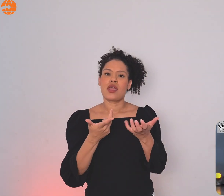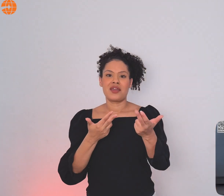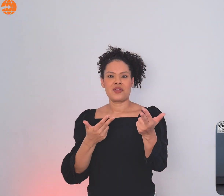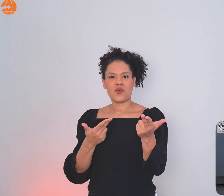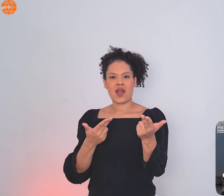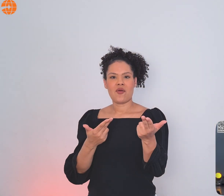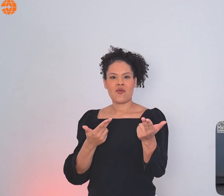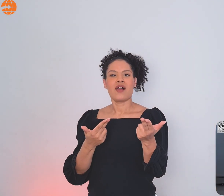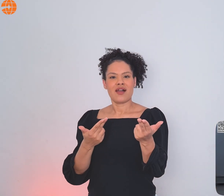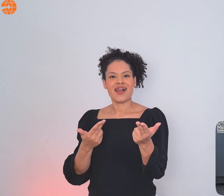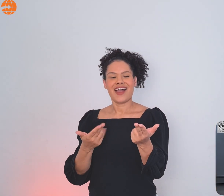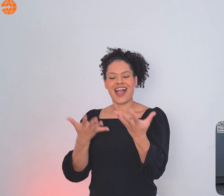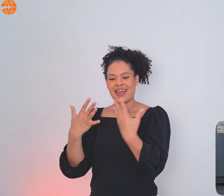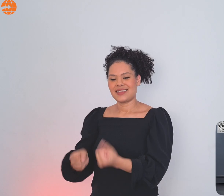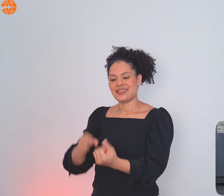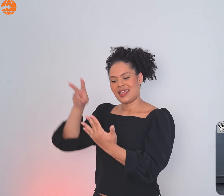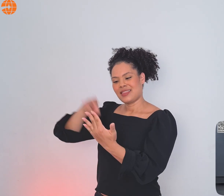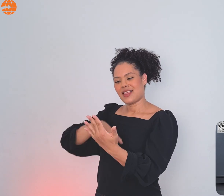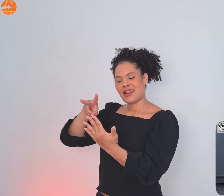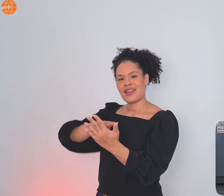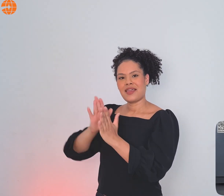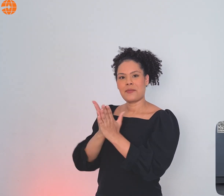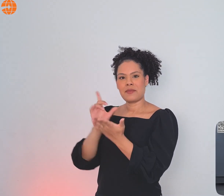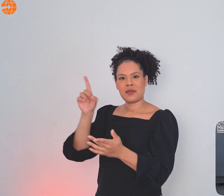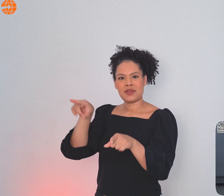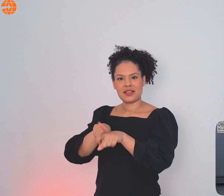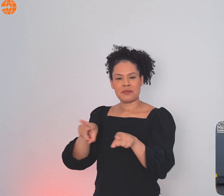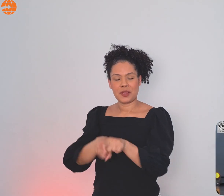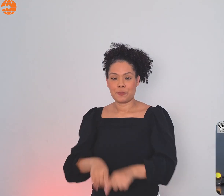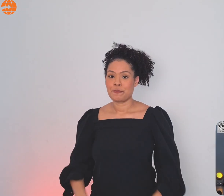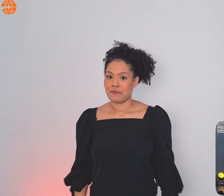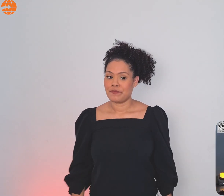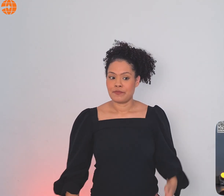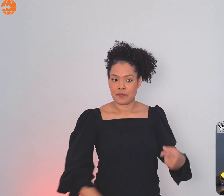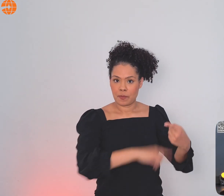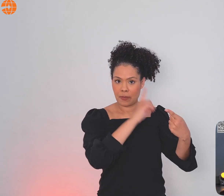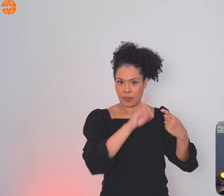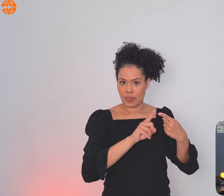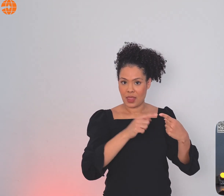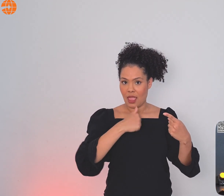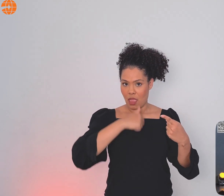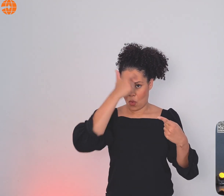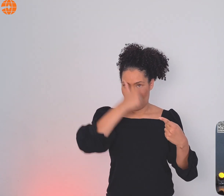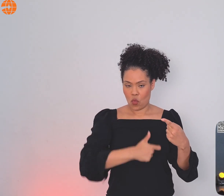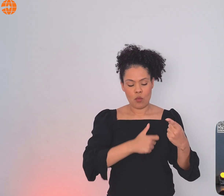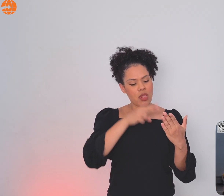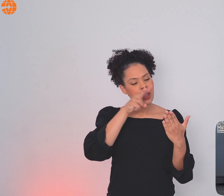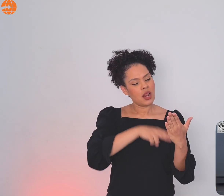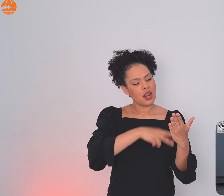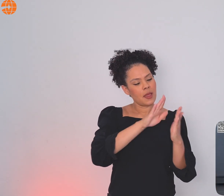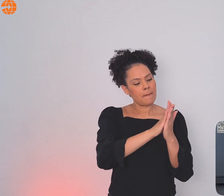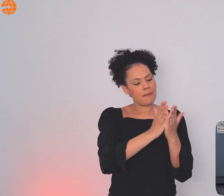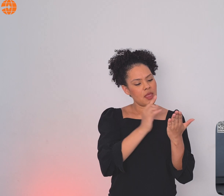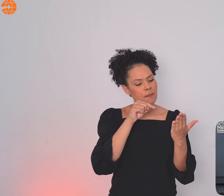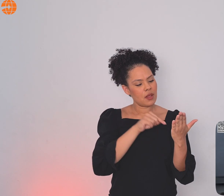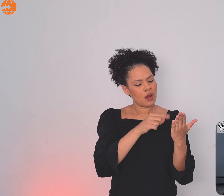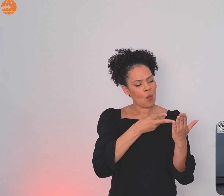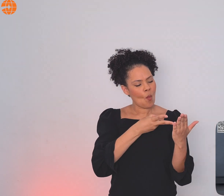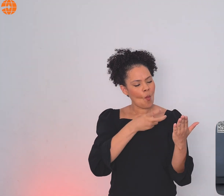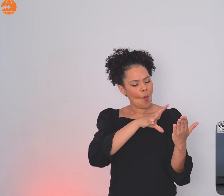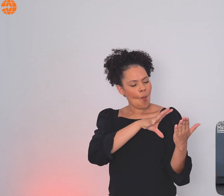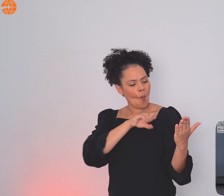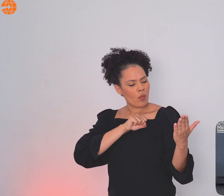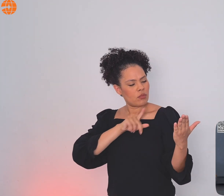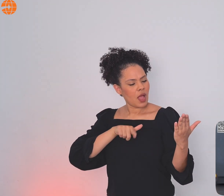novo? Você lê a Bíblia, você vive a Bíblia. Alguém vê você vivendo